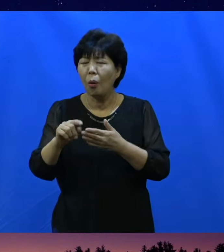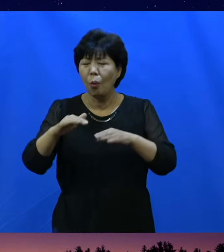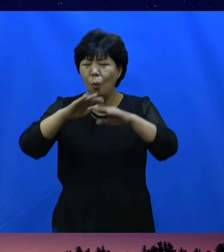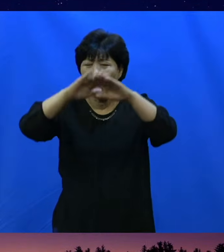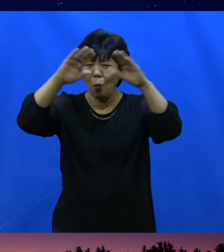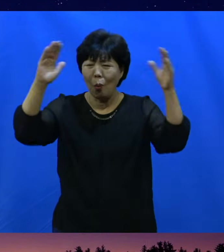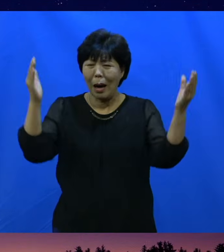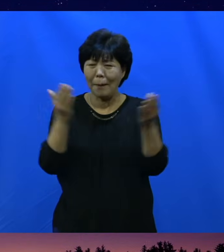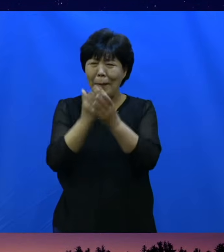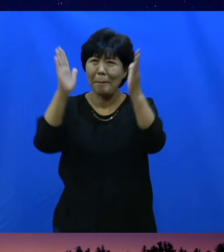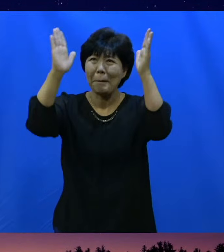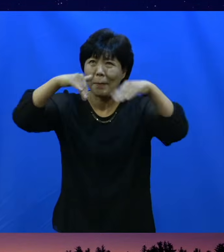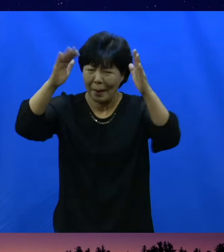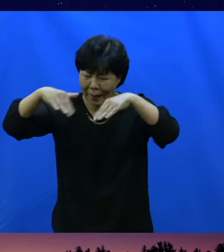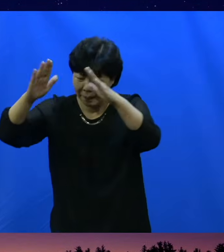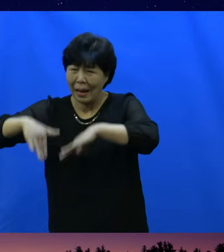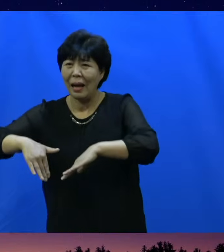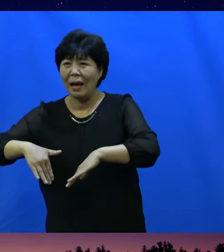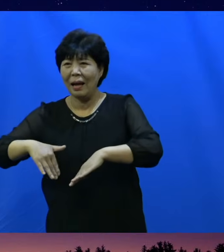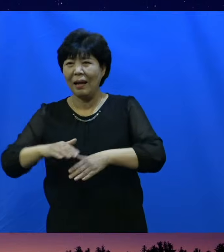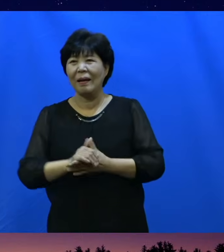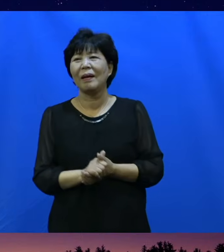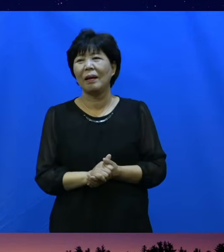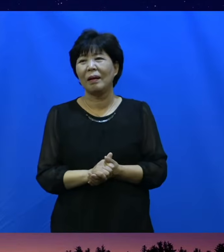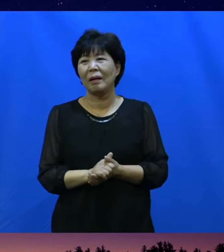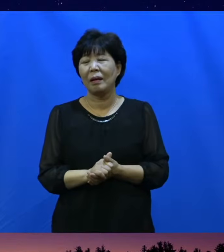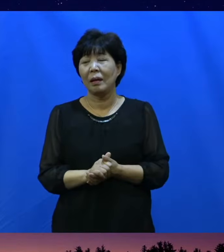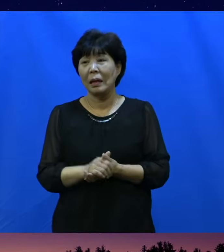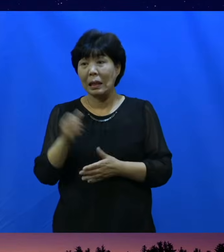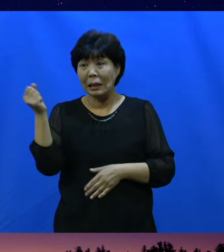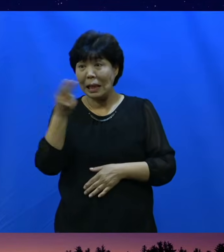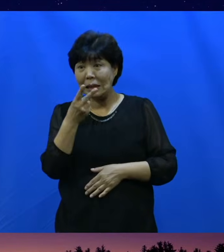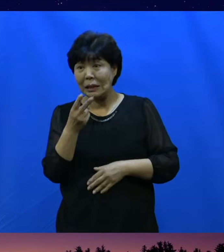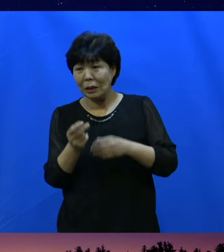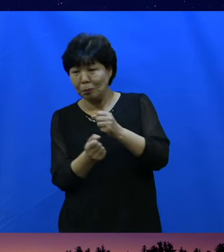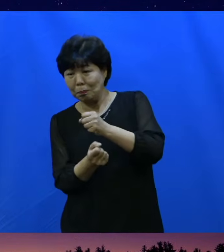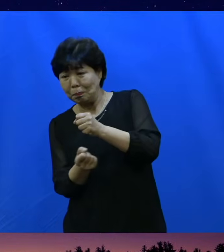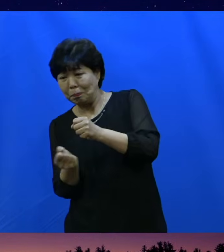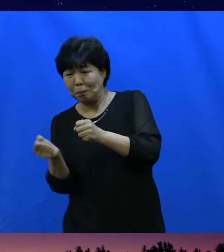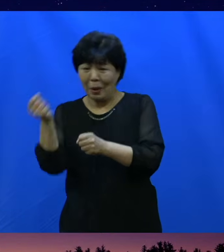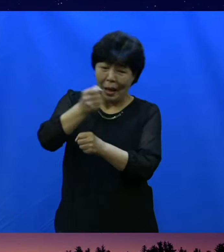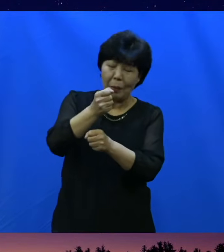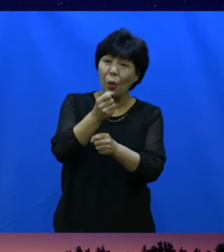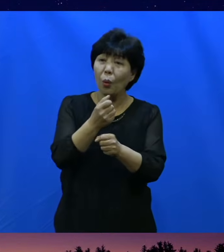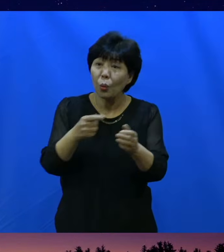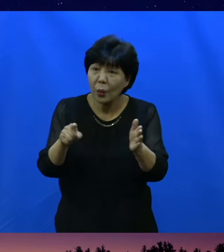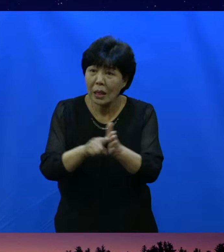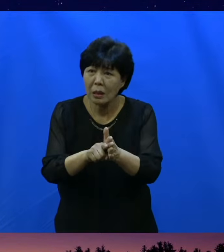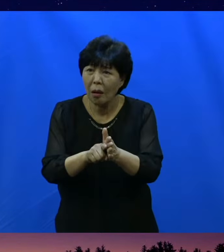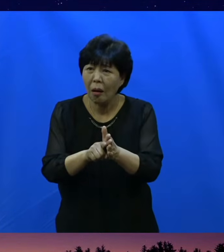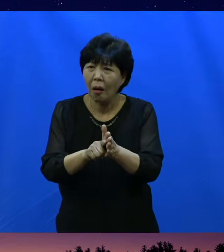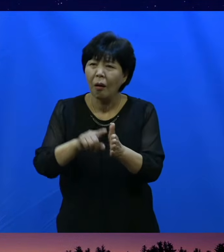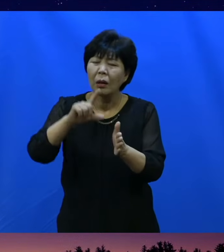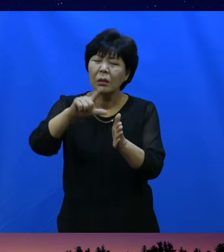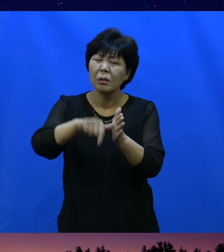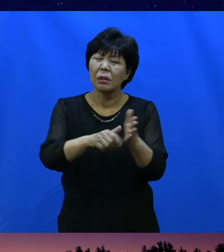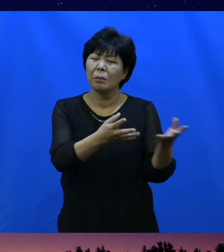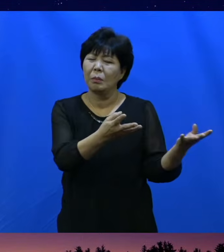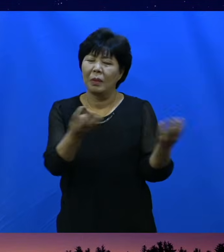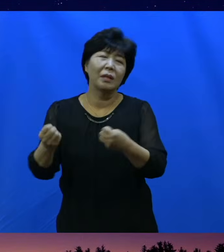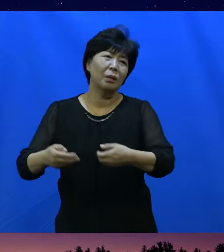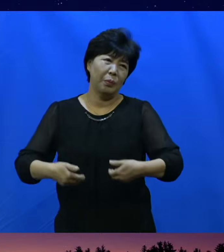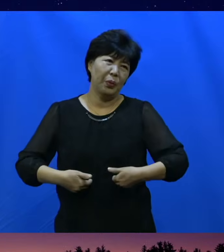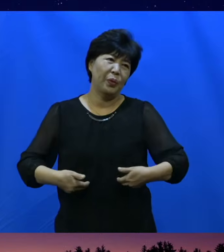심각한 피해를 입은 거잖아요. 그 복구하는데 굉장히 오래 걸려요. 그래서 어떤 말은 내 삶에 미사일처럼 내 영혼이